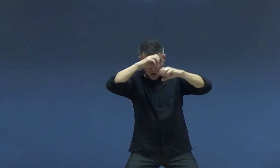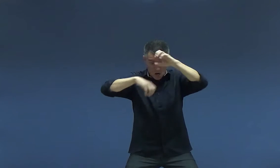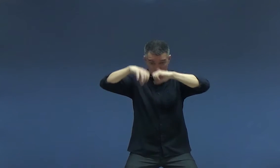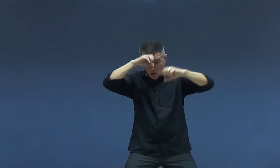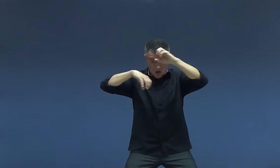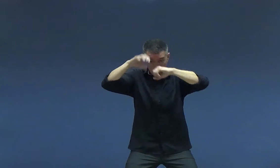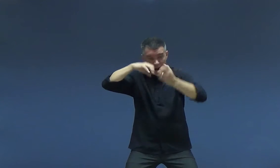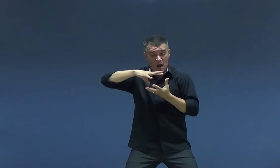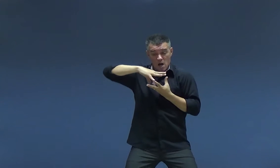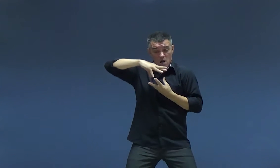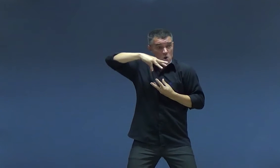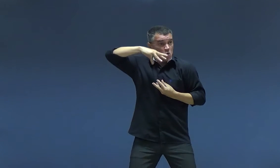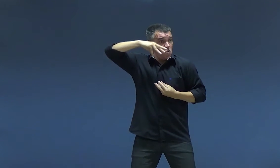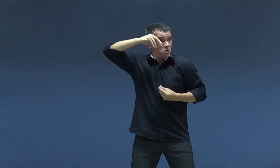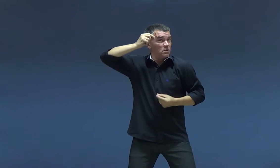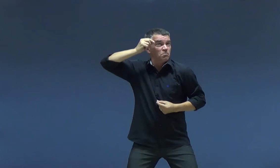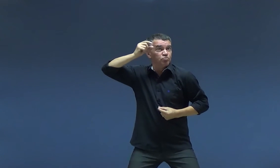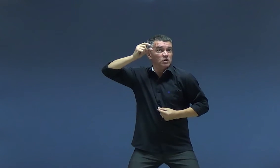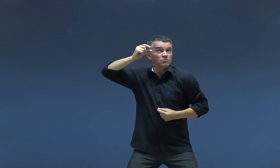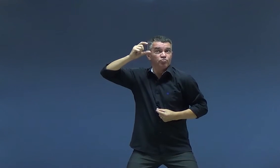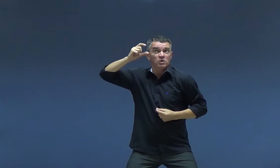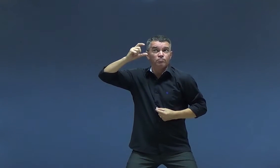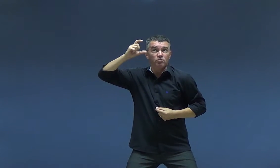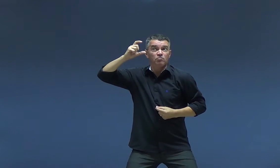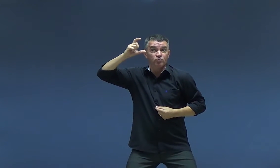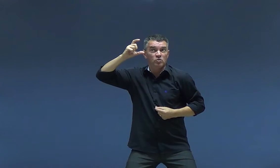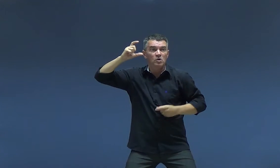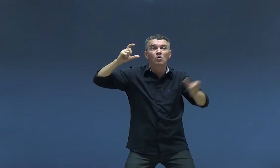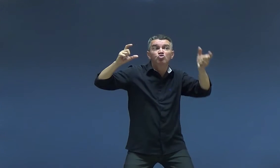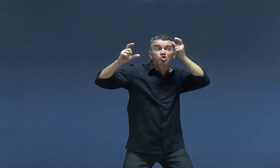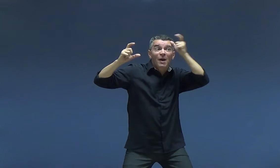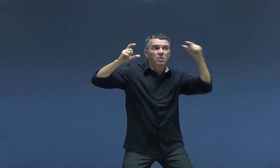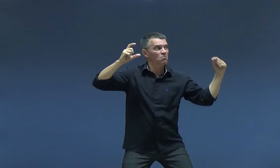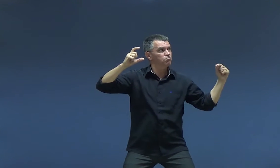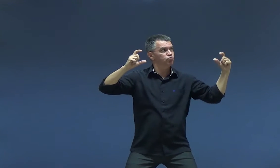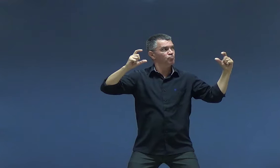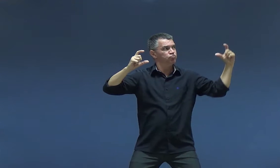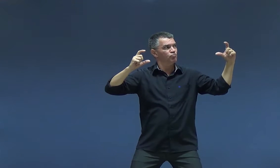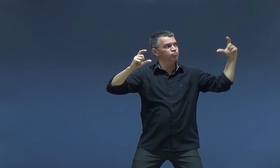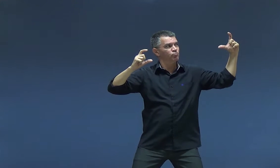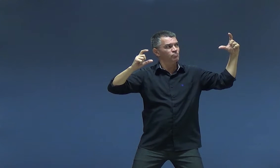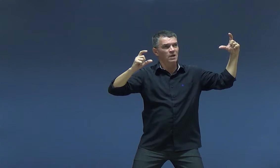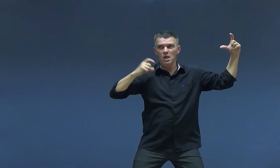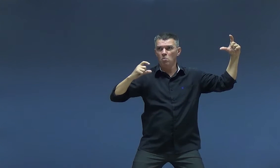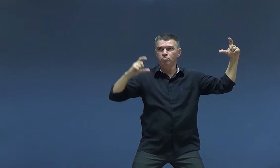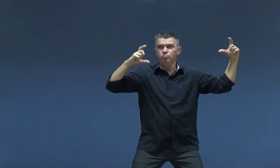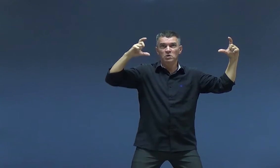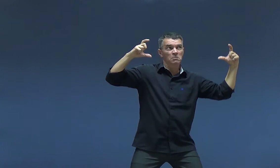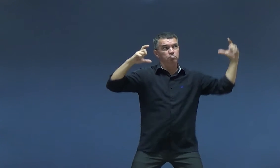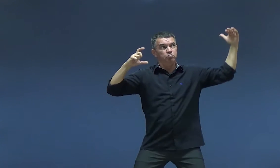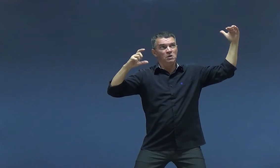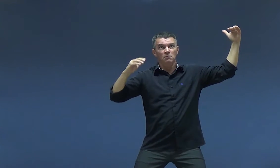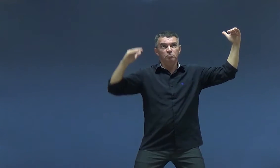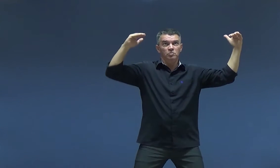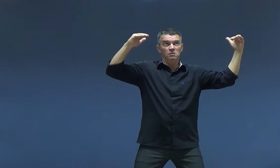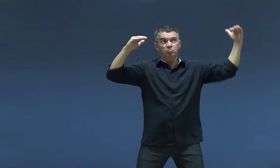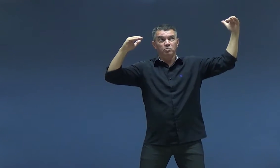uma batalha contra o diabo, né? Isso faz com que a sua alma seja fortalecida. E às vezes o diabo também vai, fica